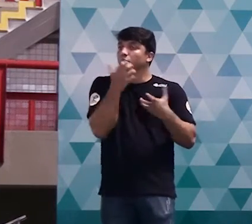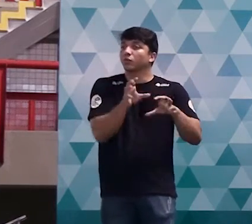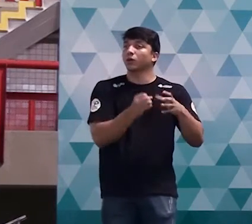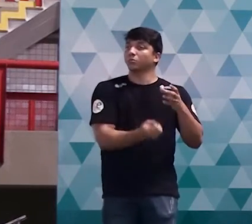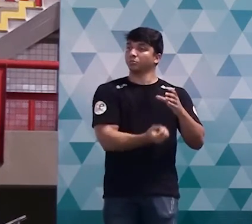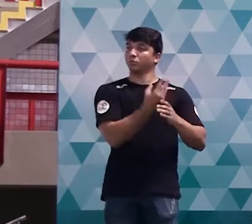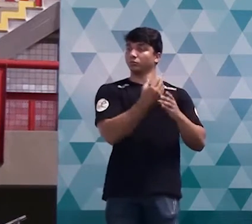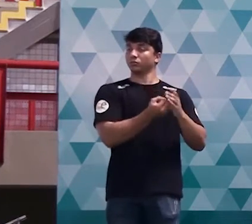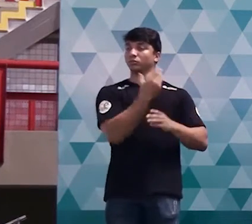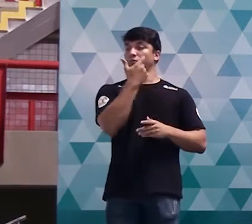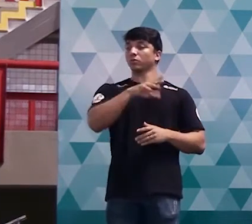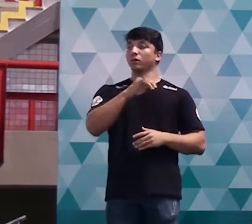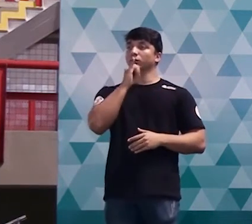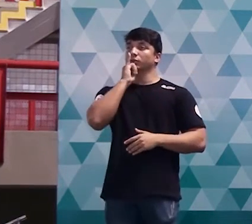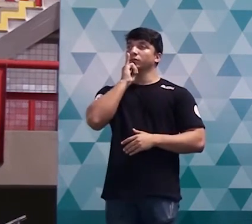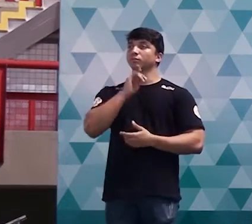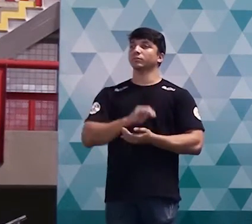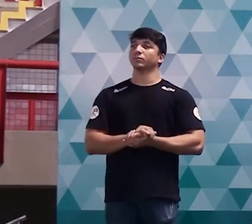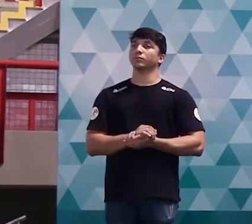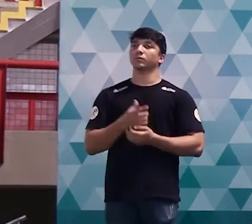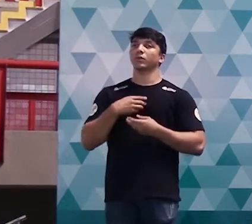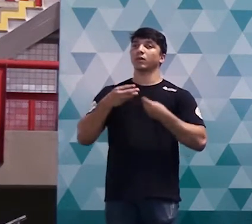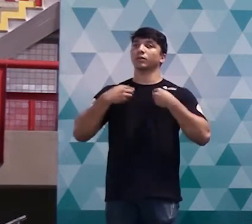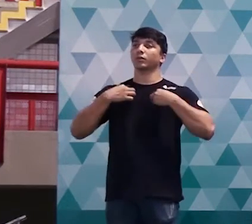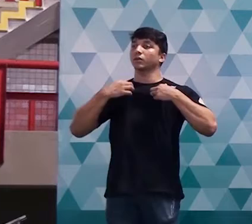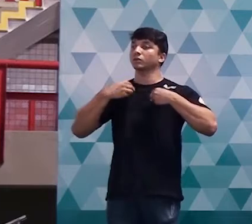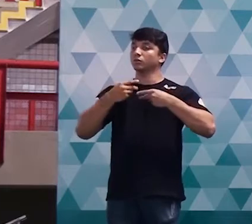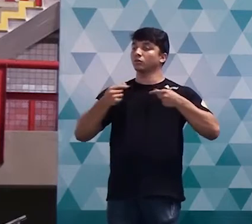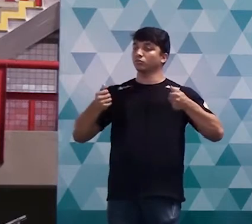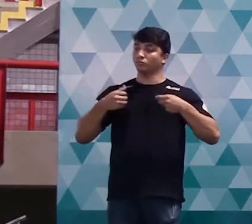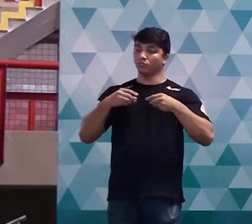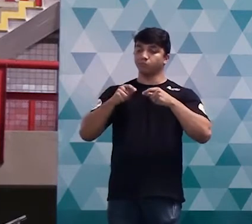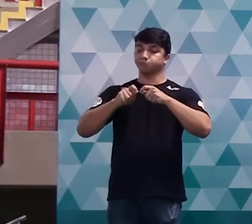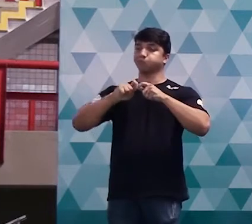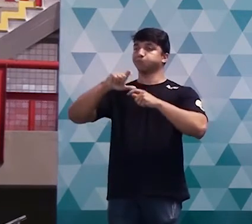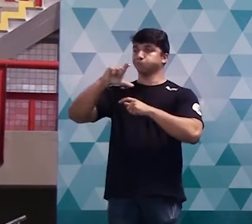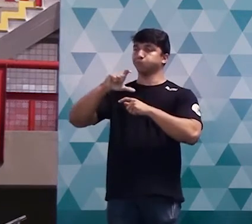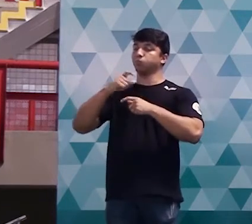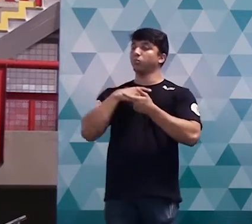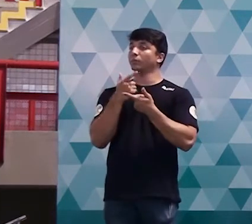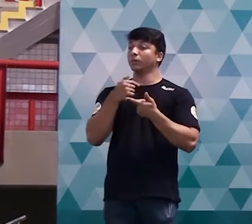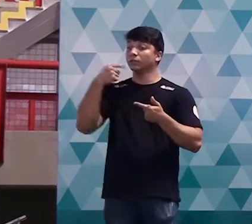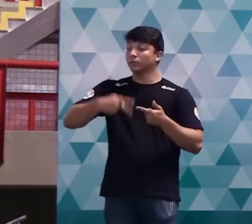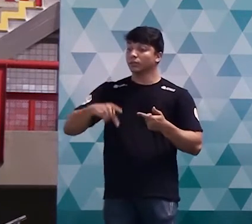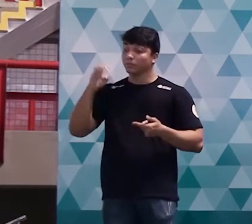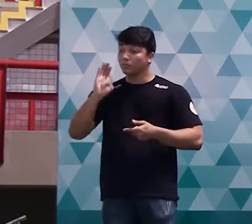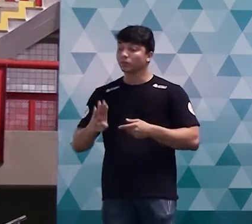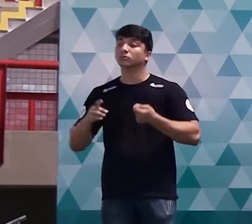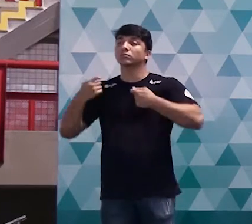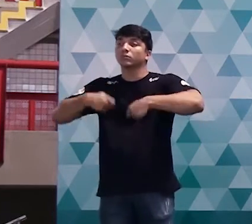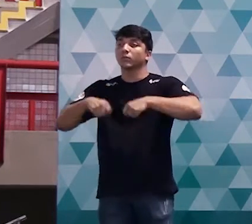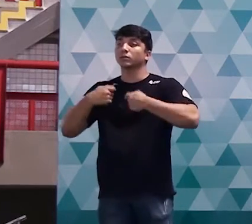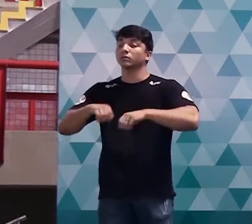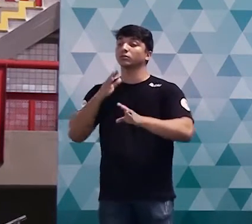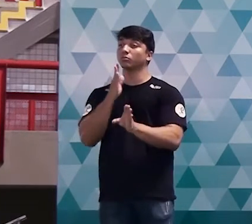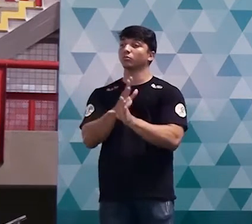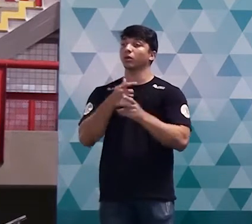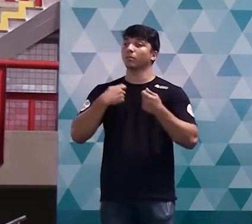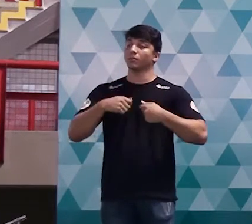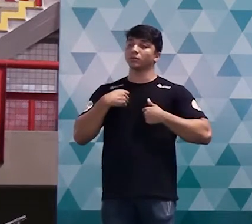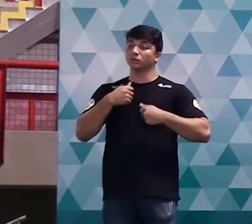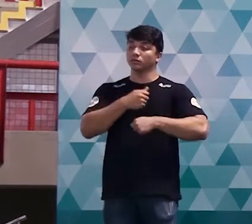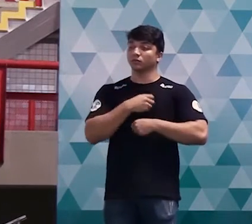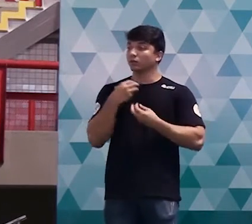produzir. Por exemplo, tecido de algodão grosso. E aqui no Brasil a gente precisa, porque a gente precisa vestir